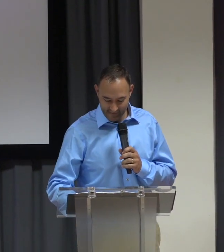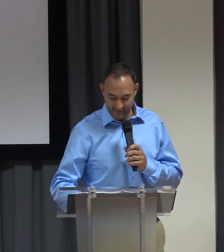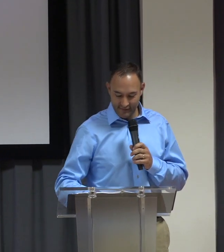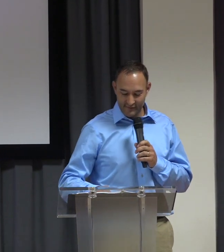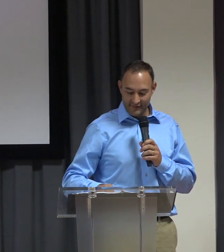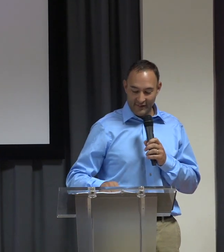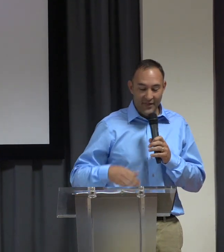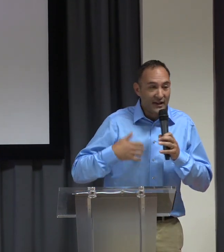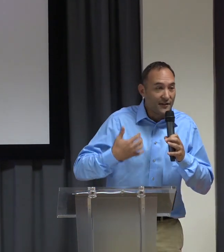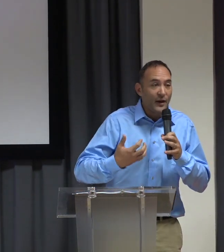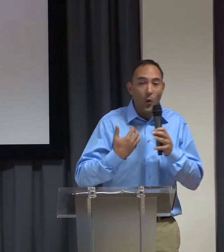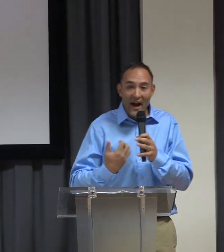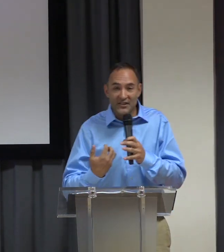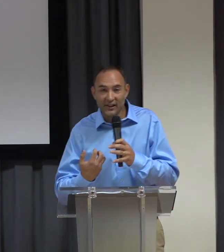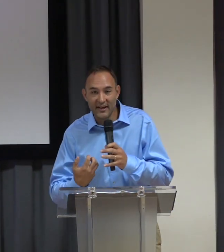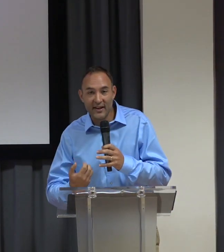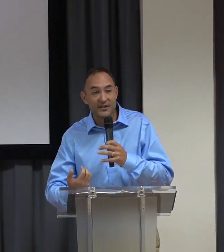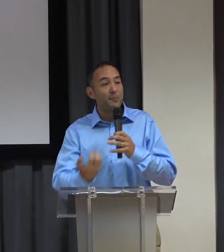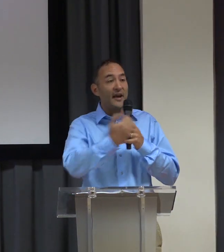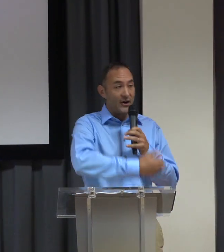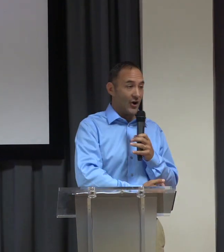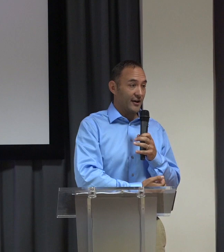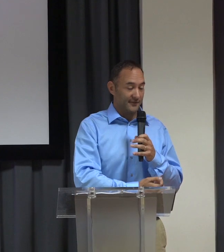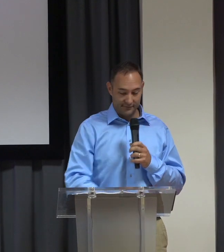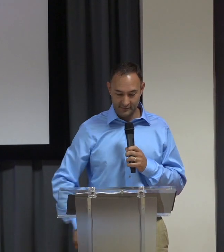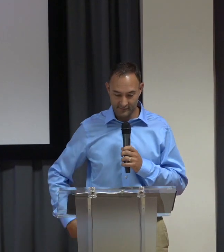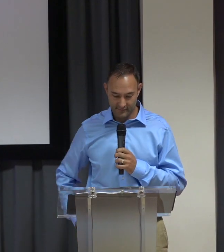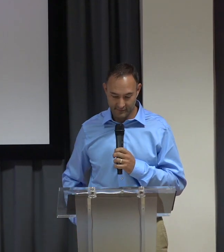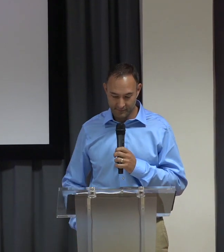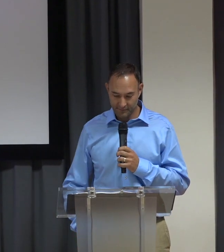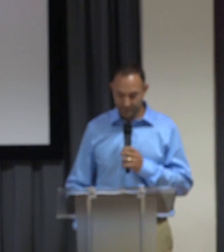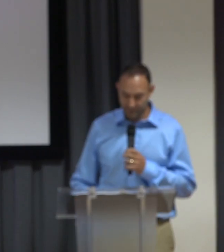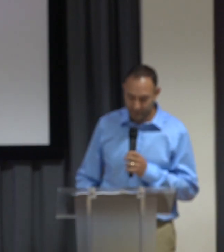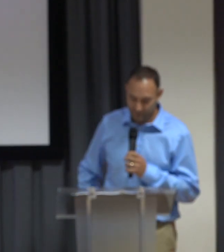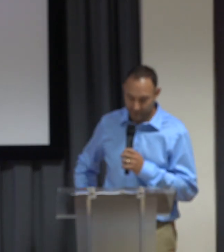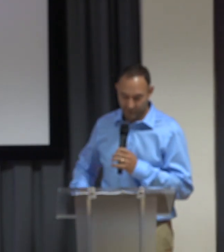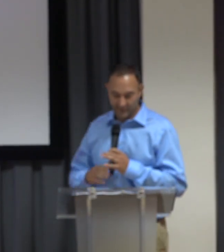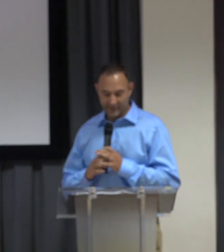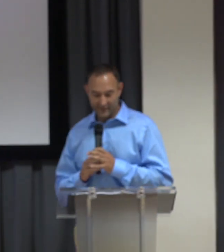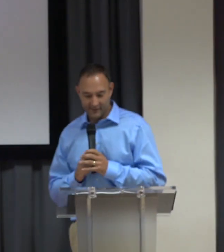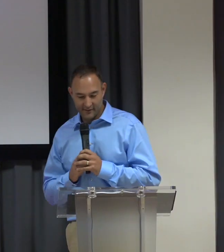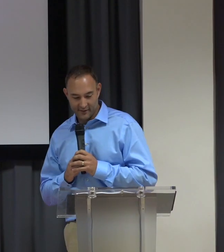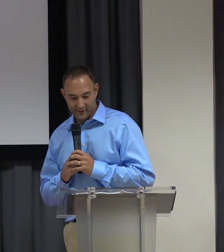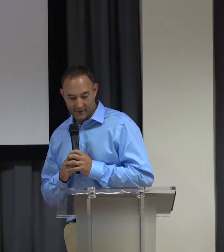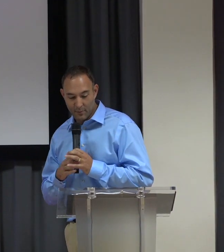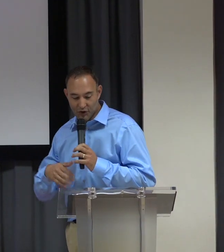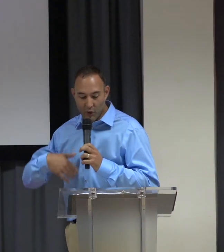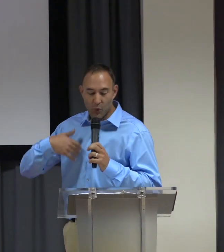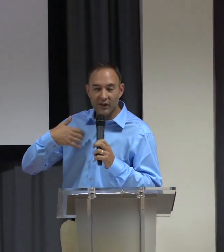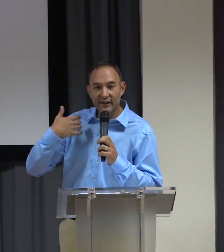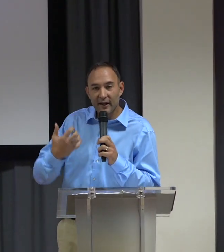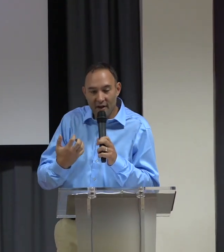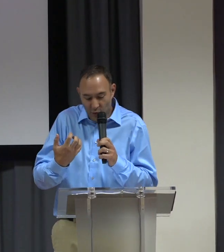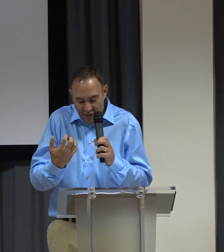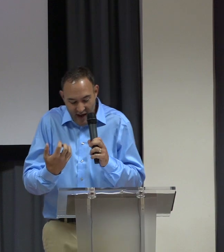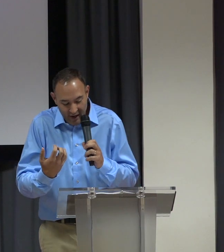fait, on devrait. and that living wisely is dependent on it. Et une vie dans la sagesse dépend de cela. But do we